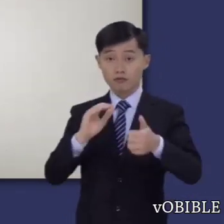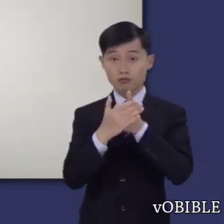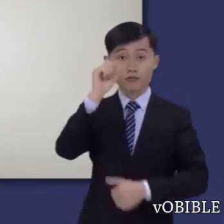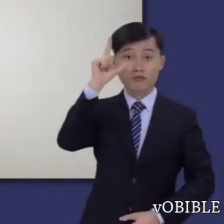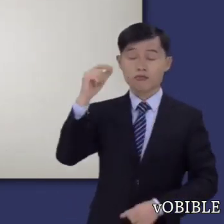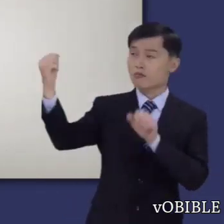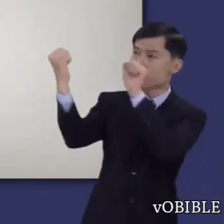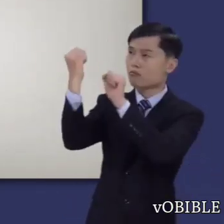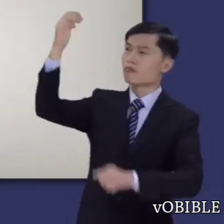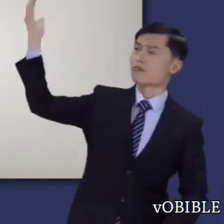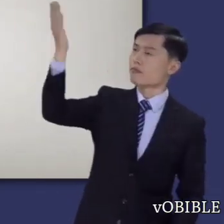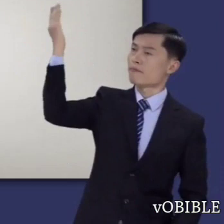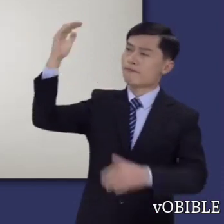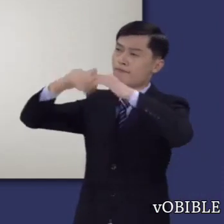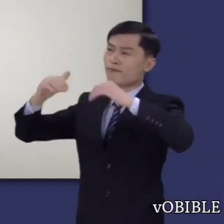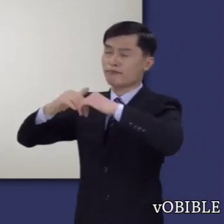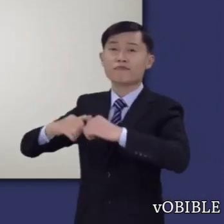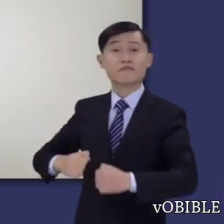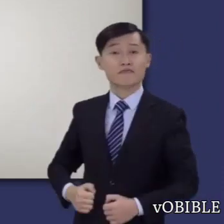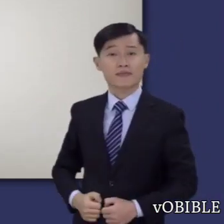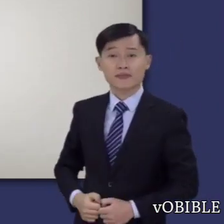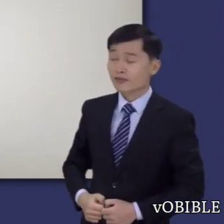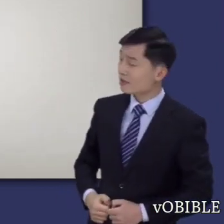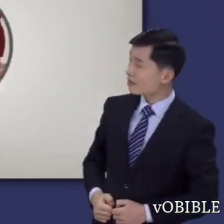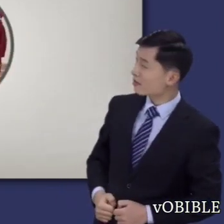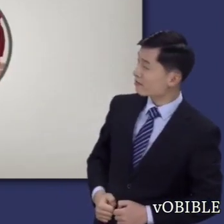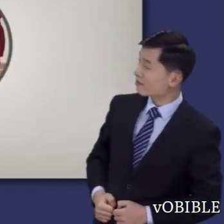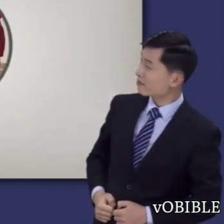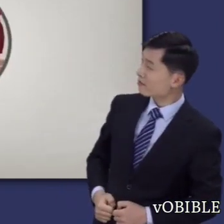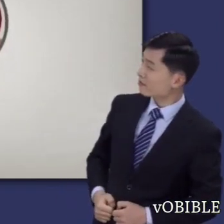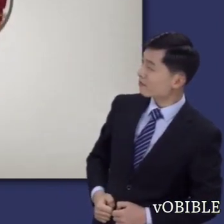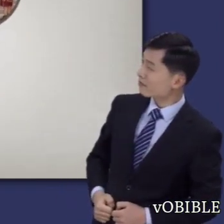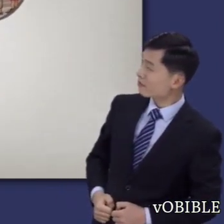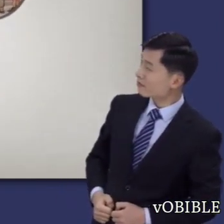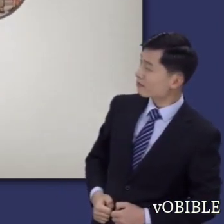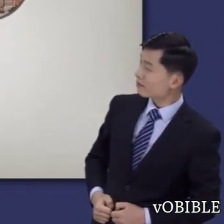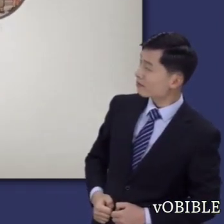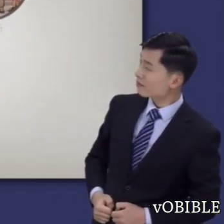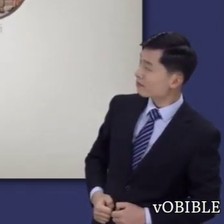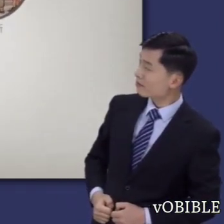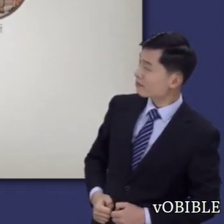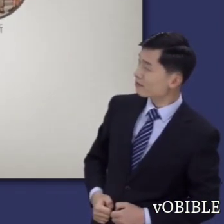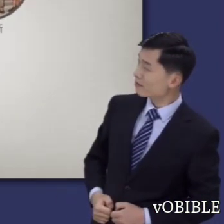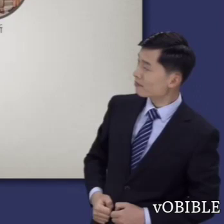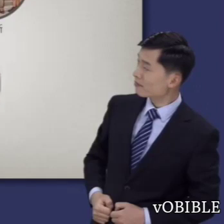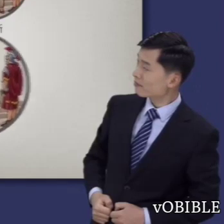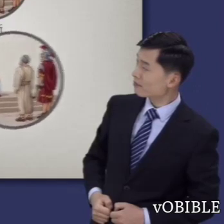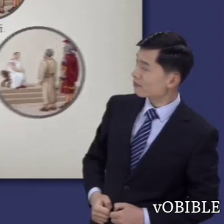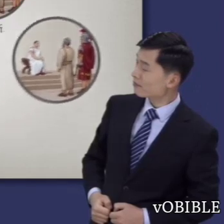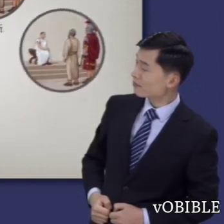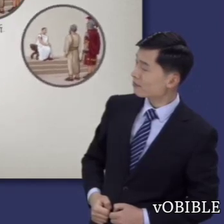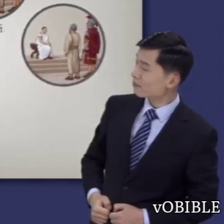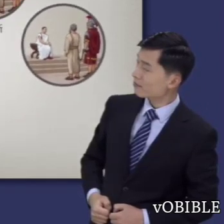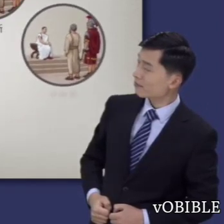第二十二到二十六章记录保罗受审的经过。他先后在腓力斯、菲斯都和